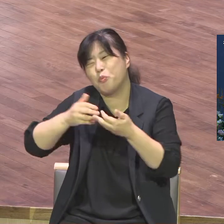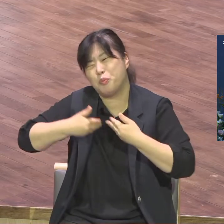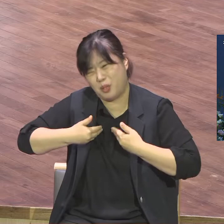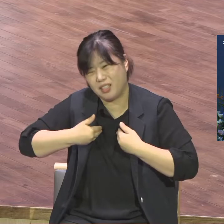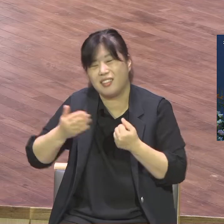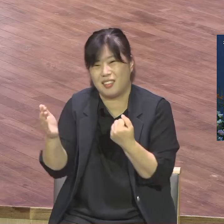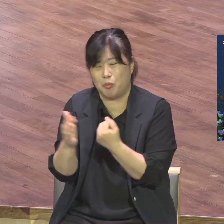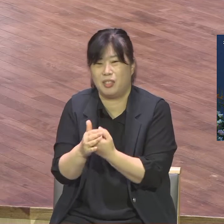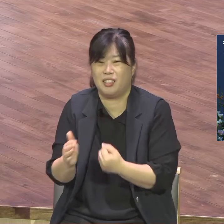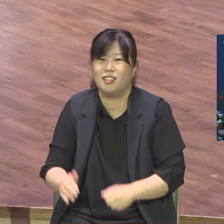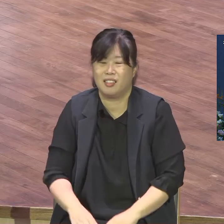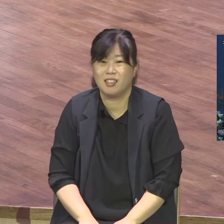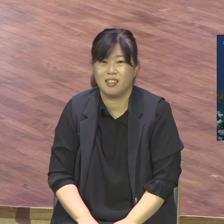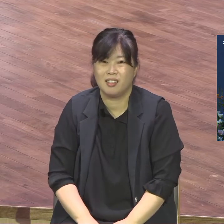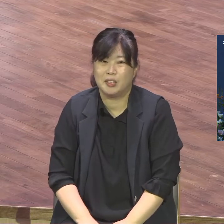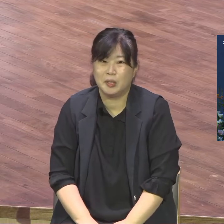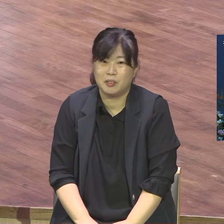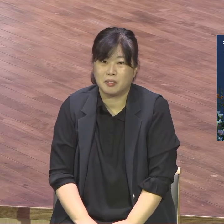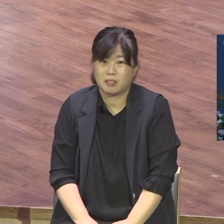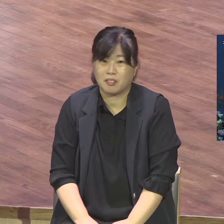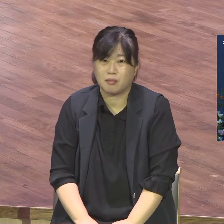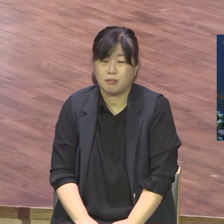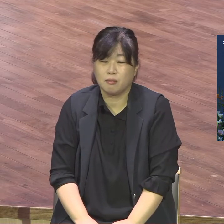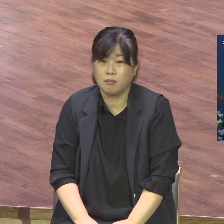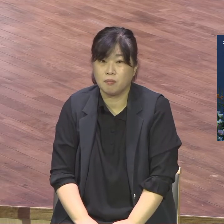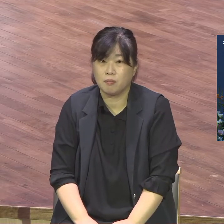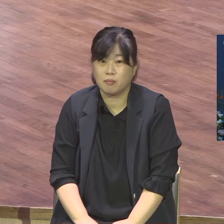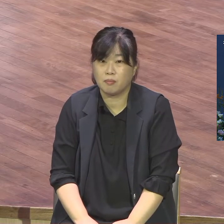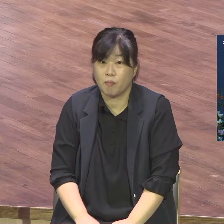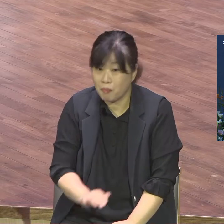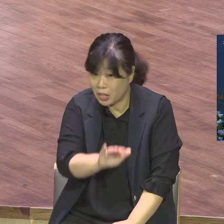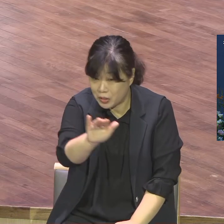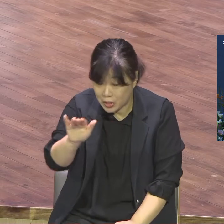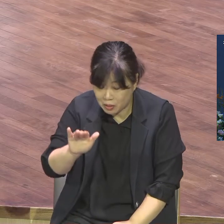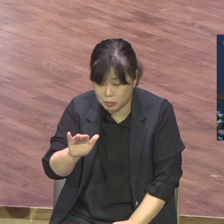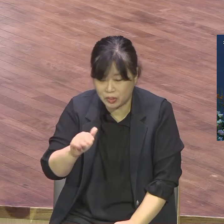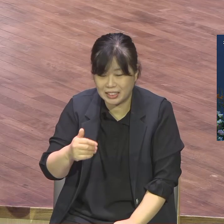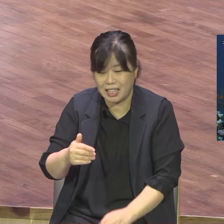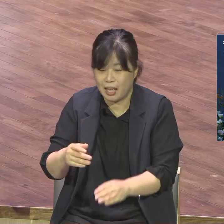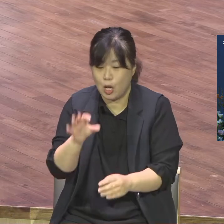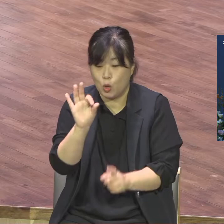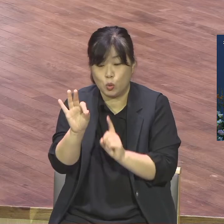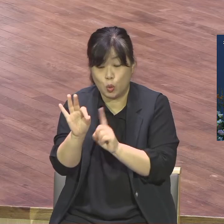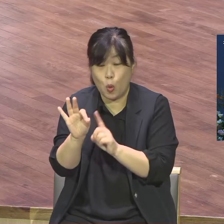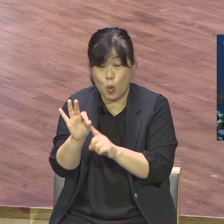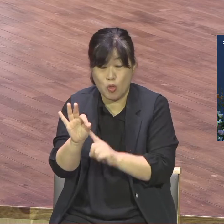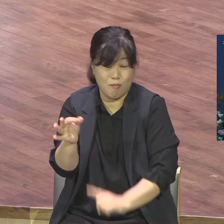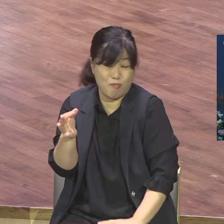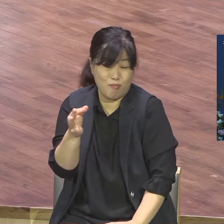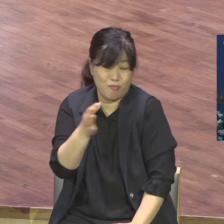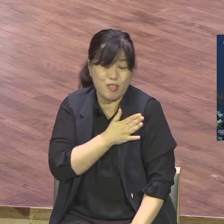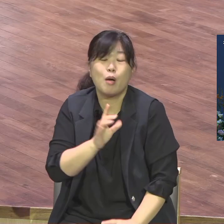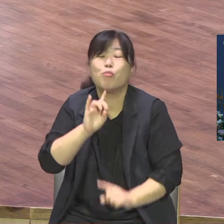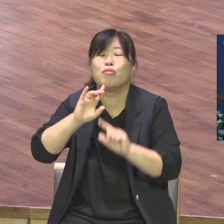만큼 이 신앙이 영적 파워가 있어야 돼요. 그래야 그걸 유지를 합니다.